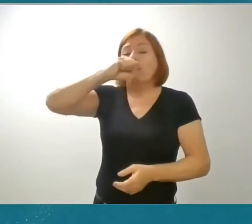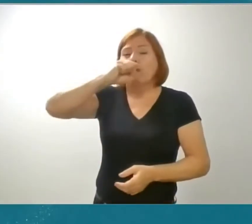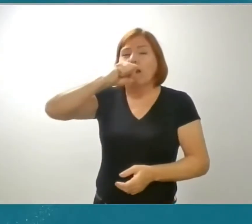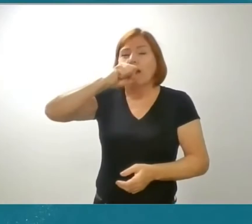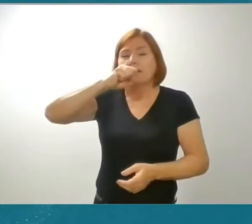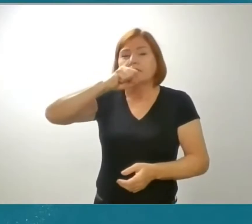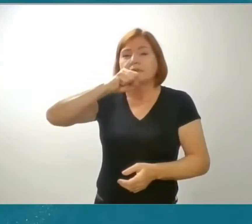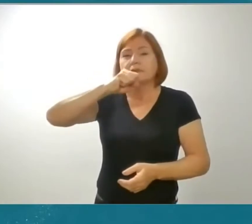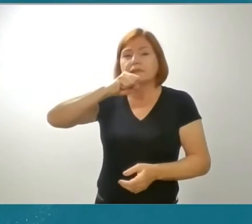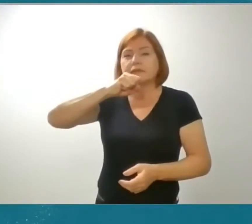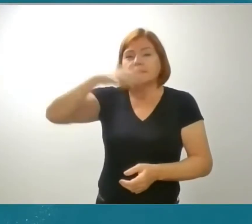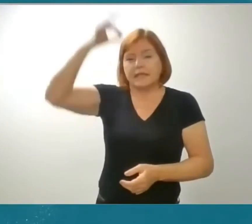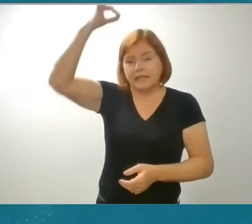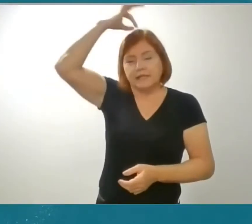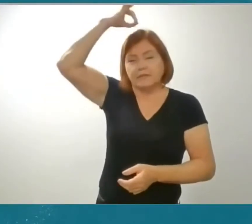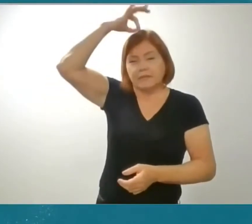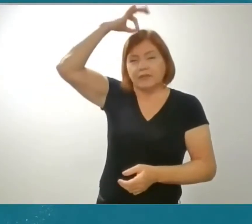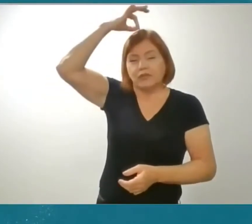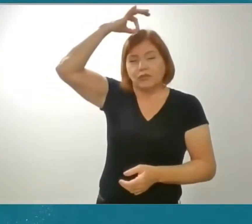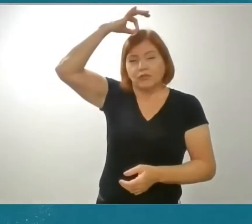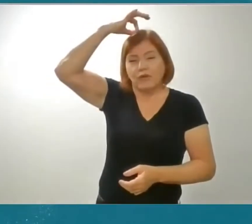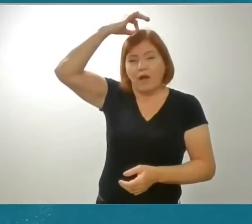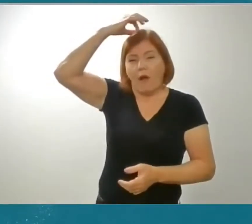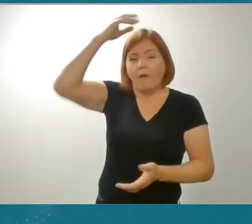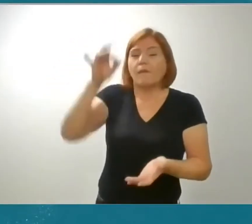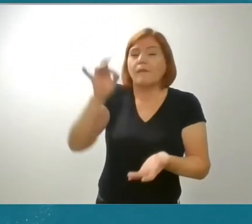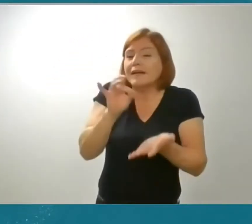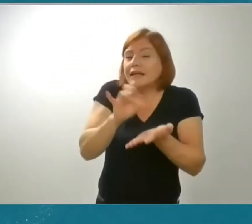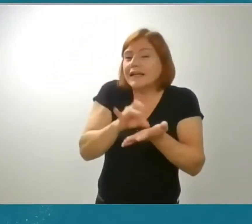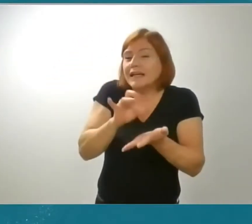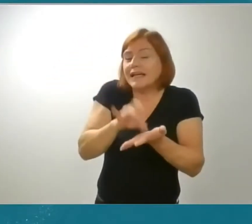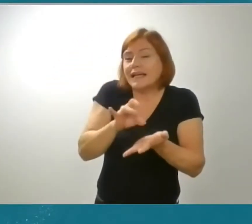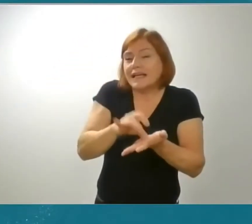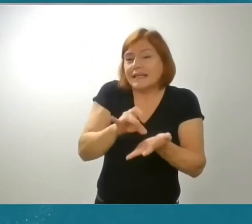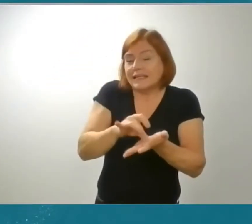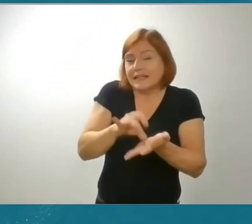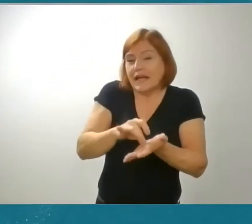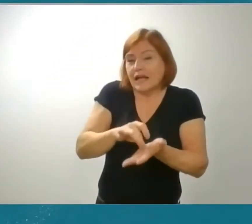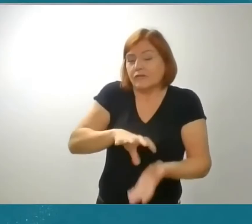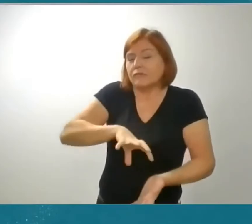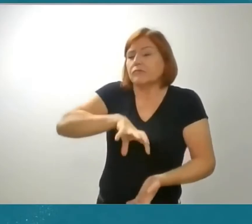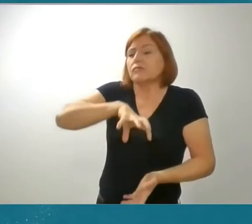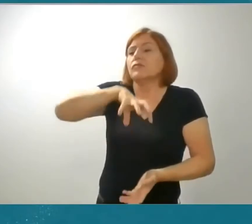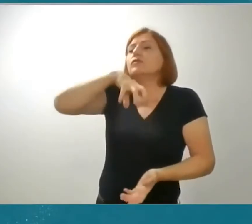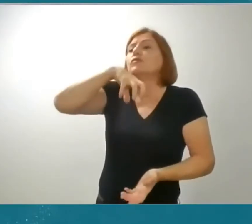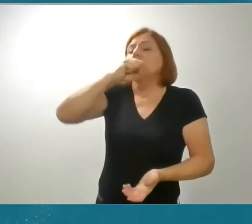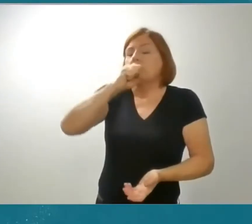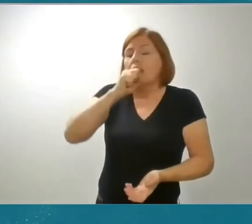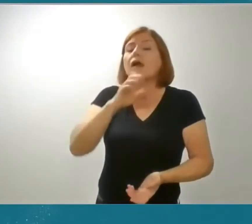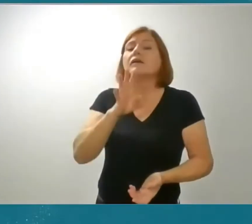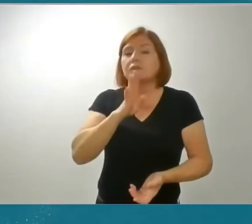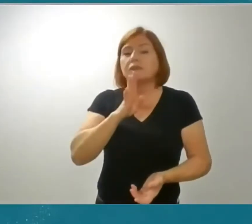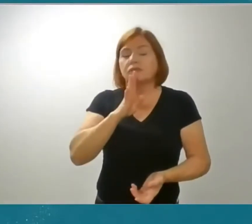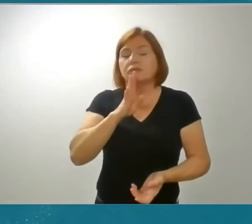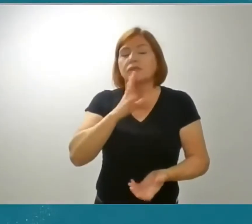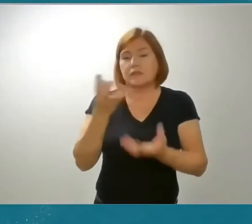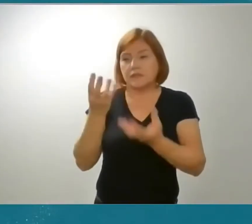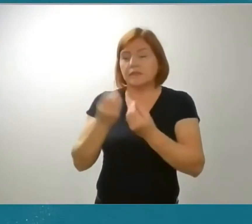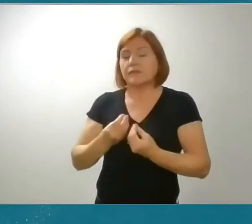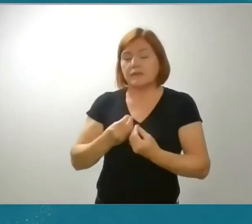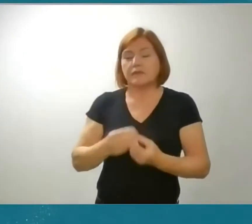Versículo 6. Respondeu-lhe Jesus, eu sou o caminho, a verdade e a vida. Ninguém vem ao Pai, senão